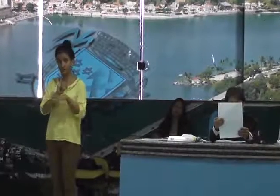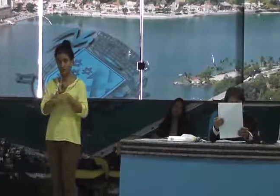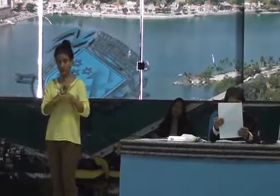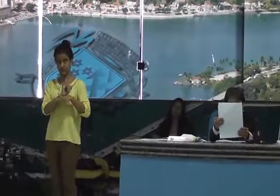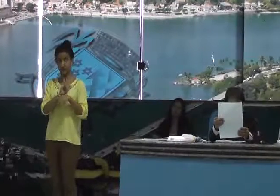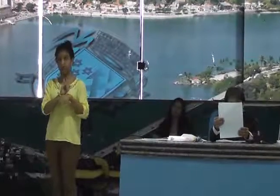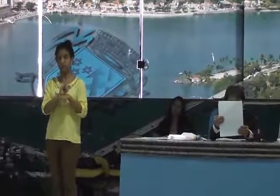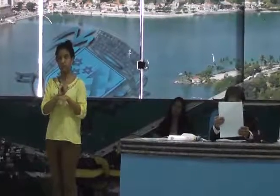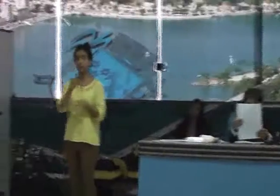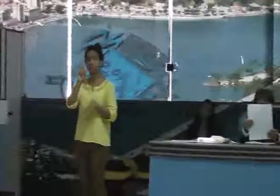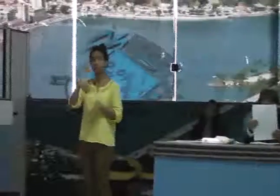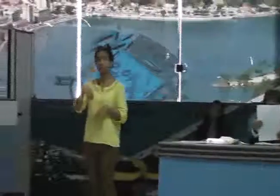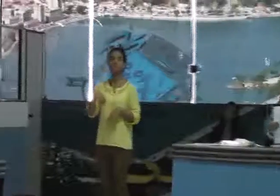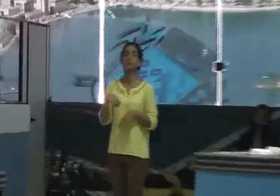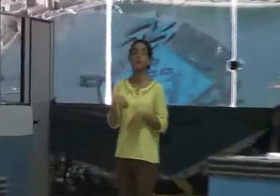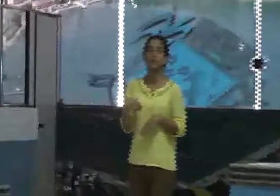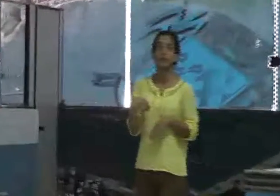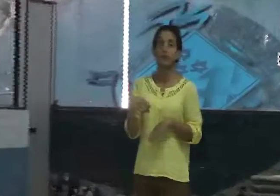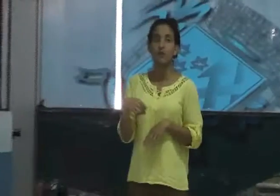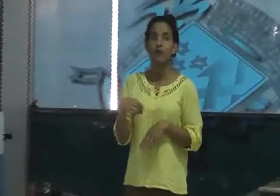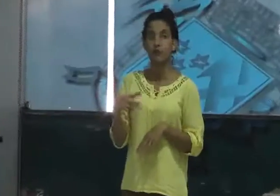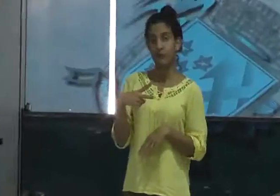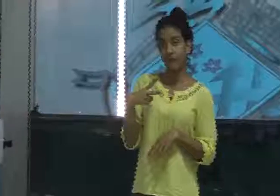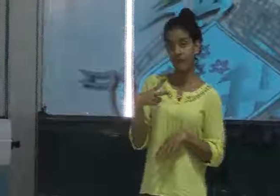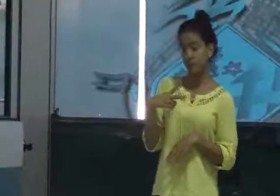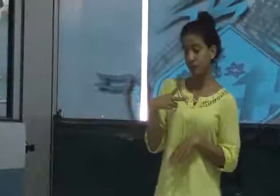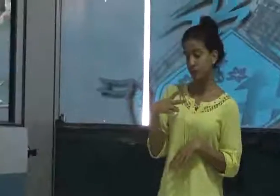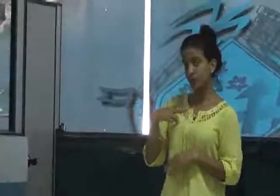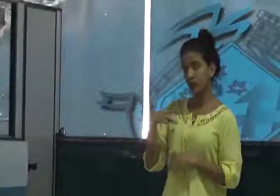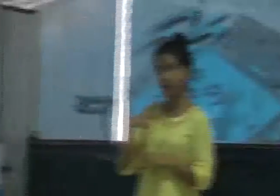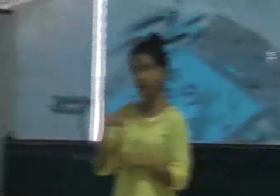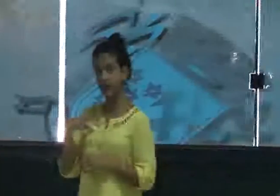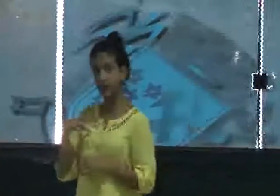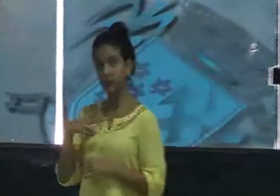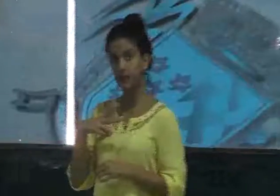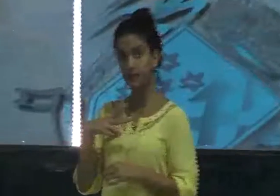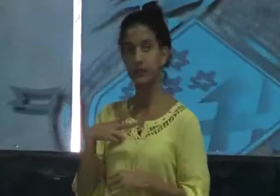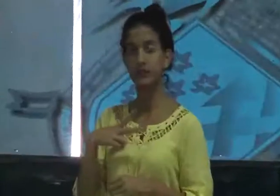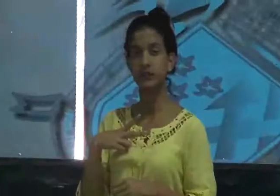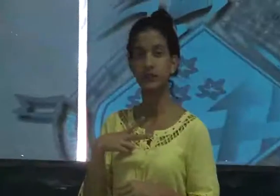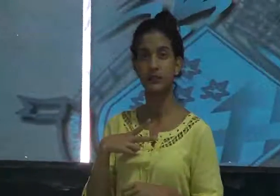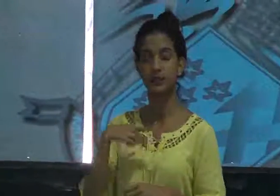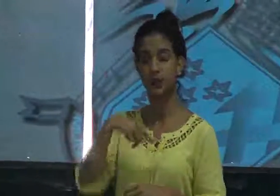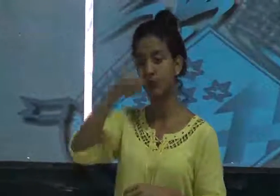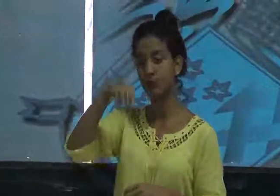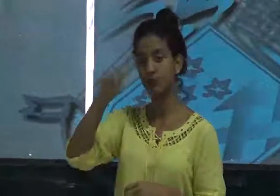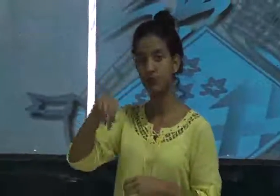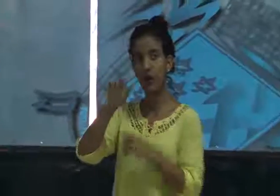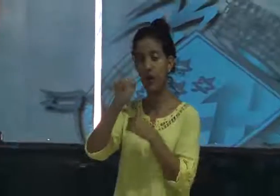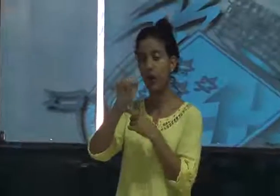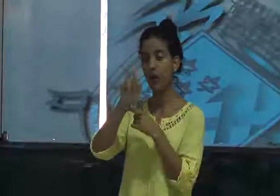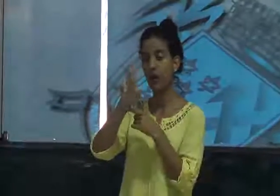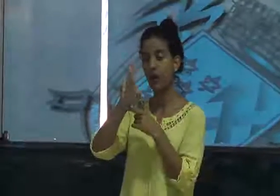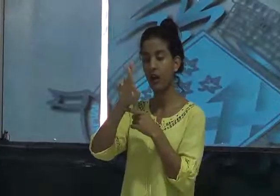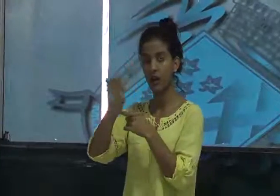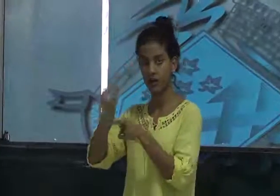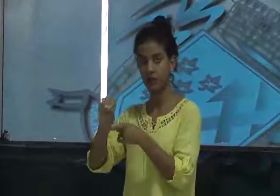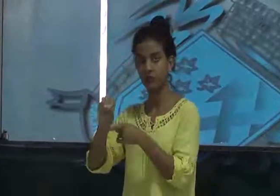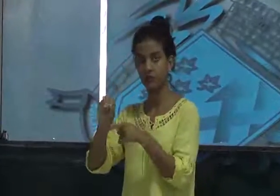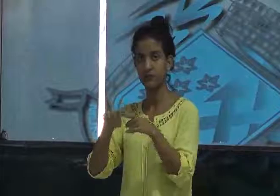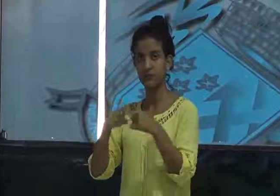esta comissão estará particularmente dedicada aos trabalhos do Censo Agro, mas é oportuno